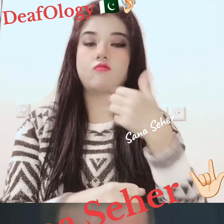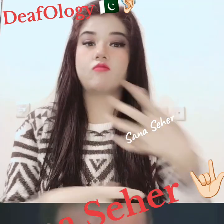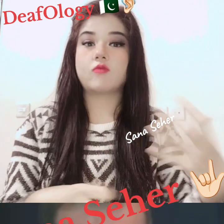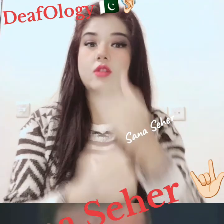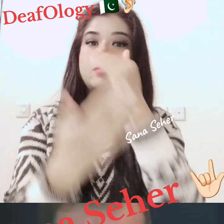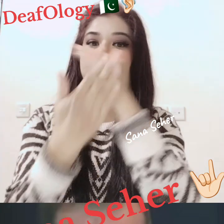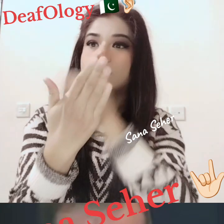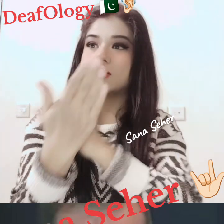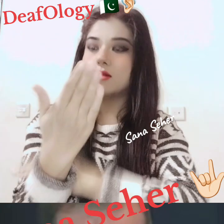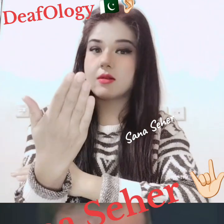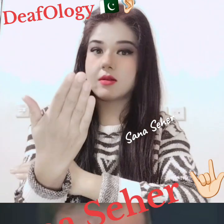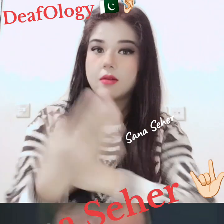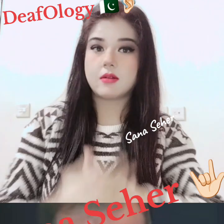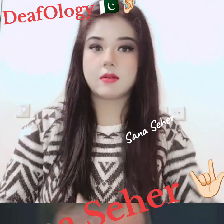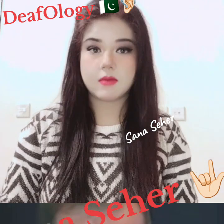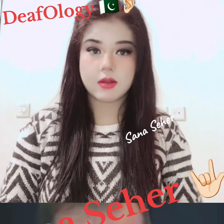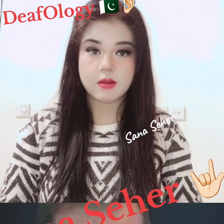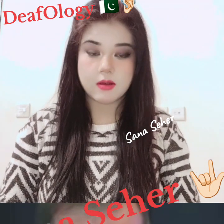domains.